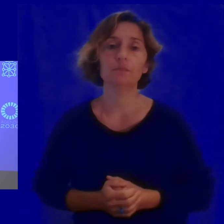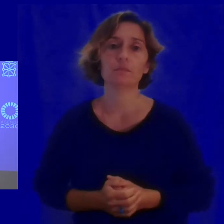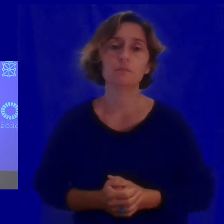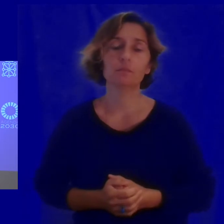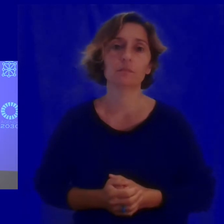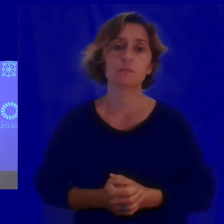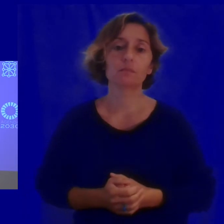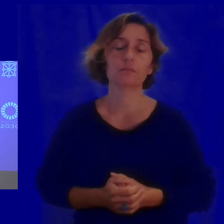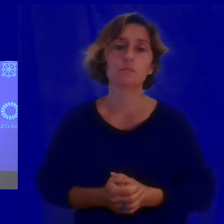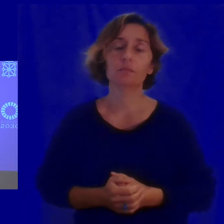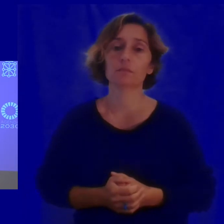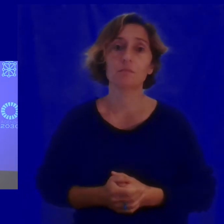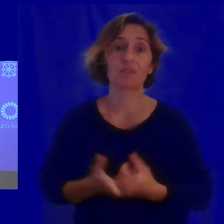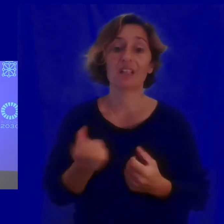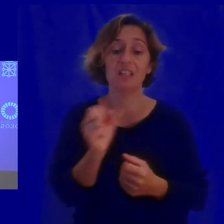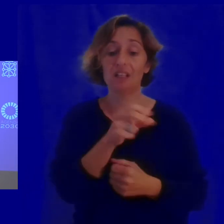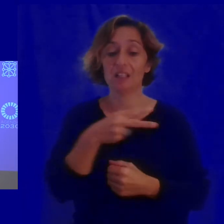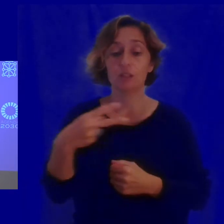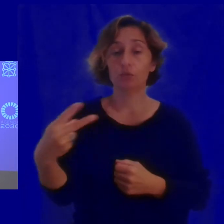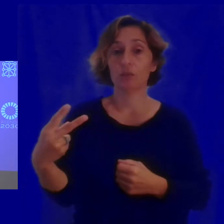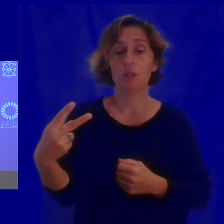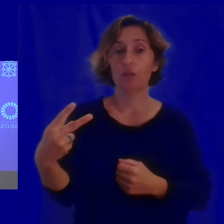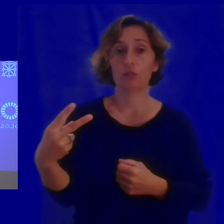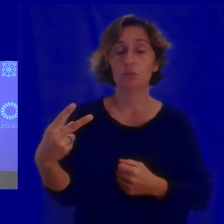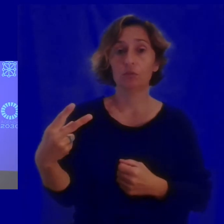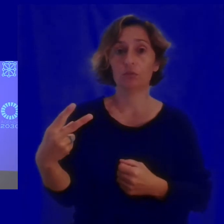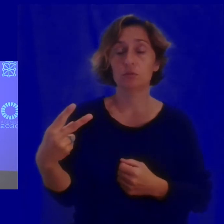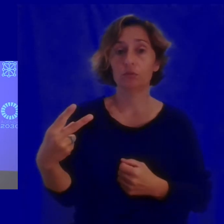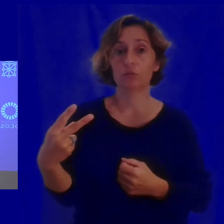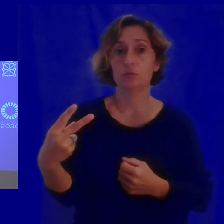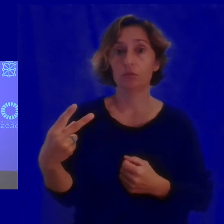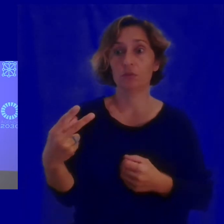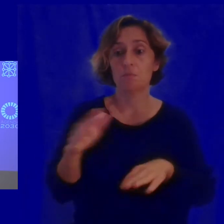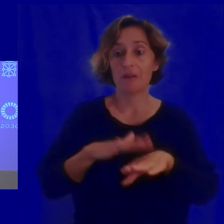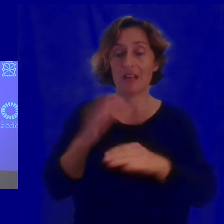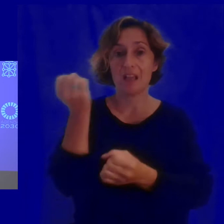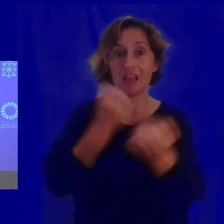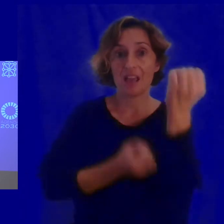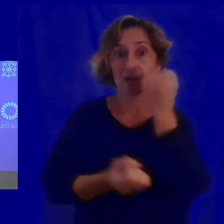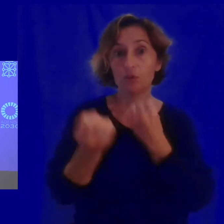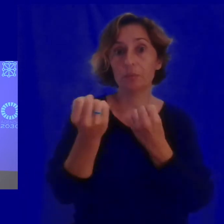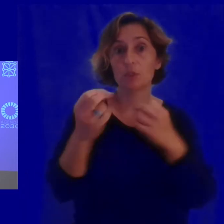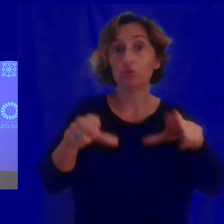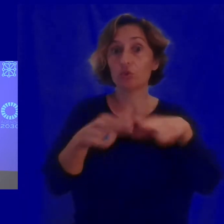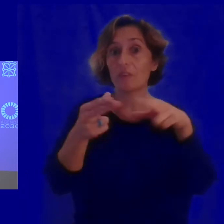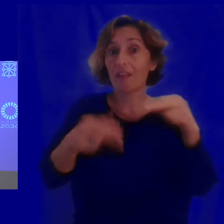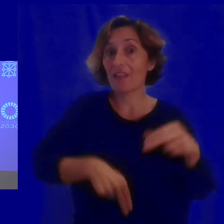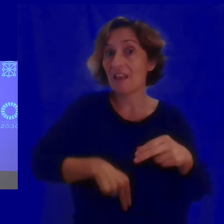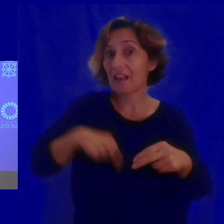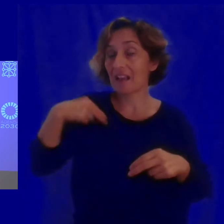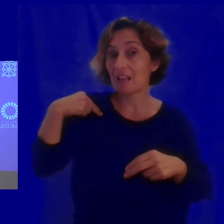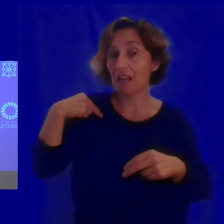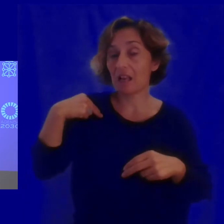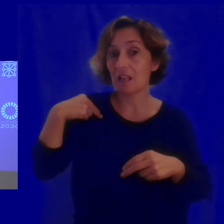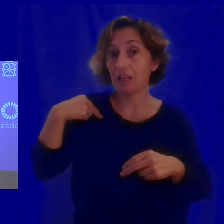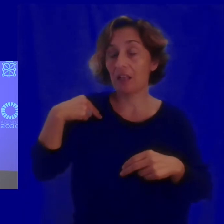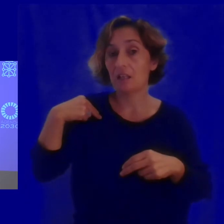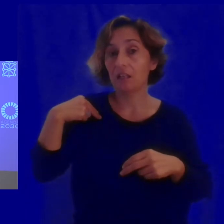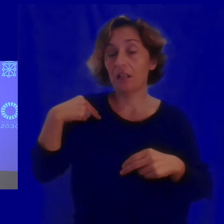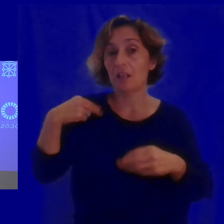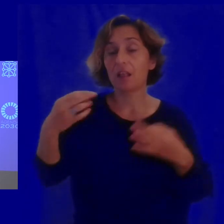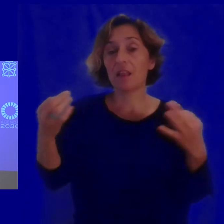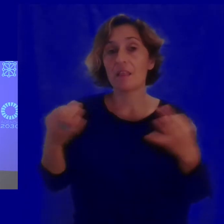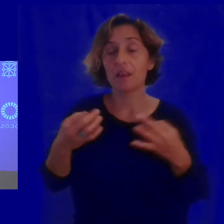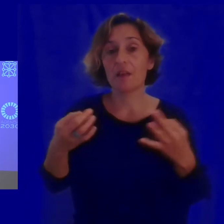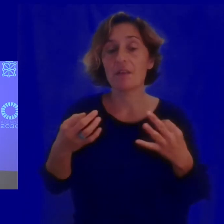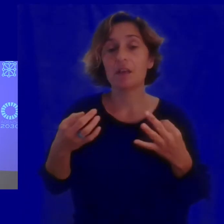estos resultados, ya que lo peor para la salud y para la economía y para la propia sociedad en general es estar continuamente